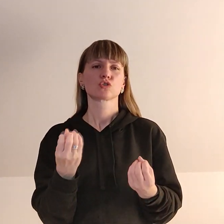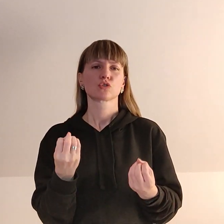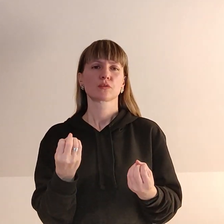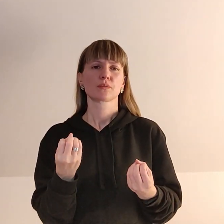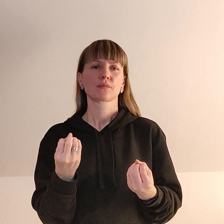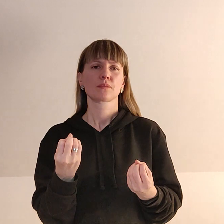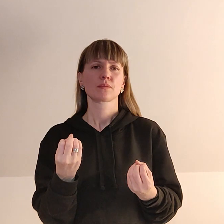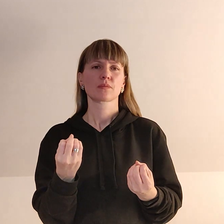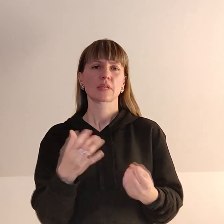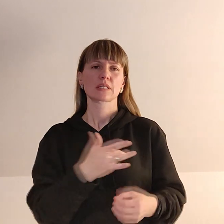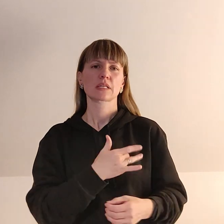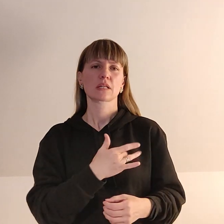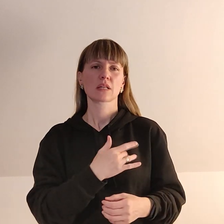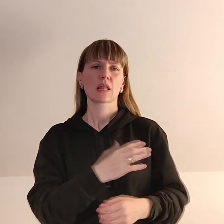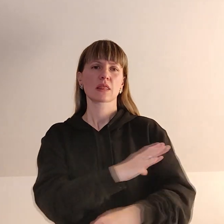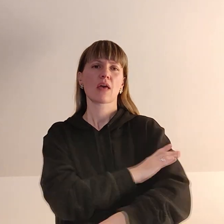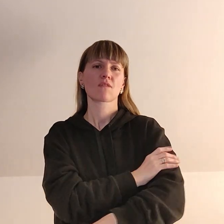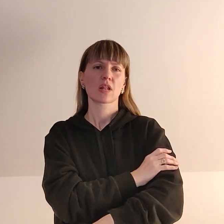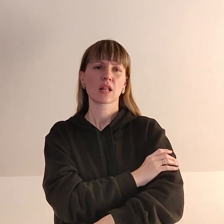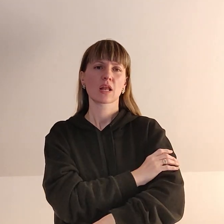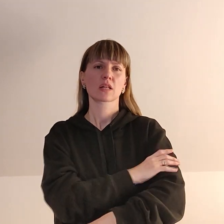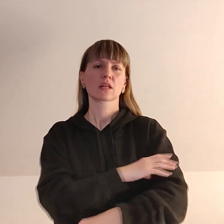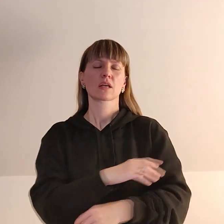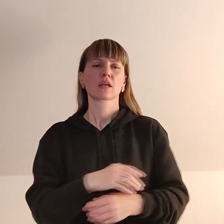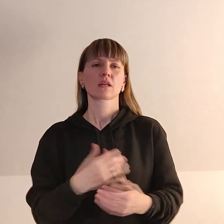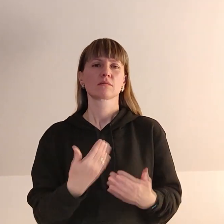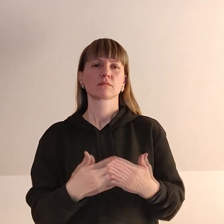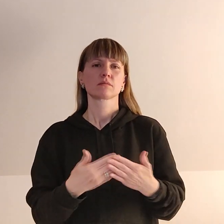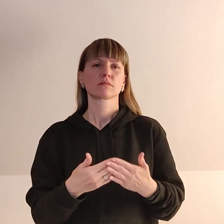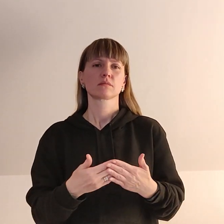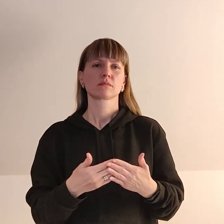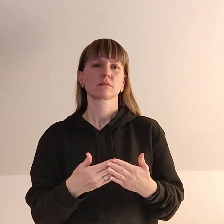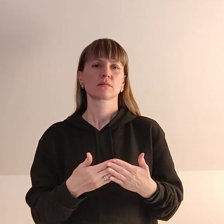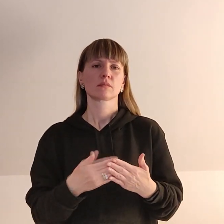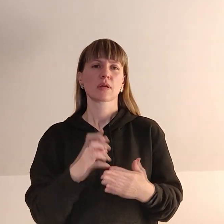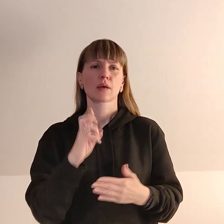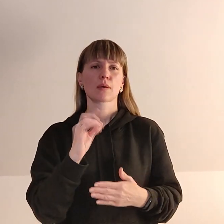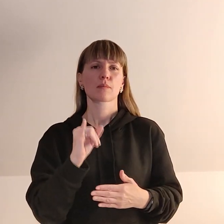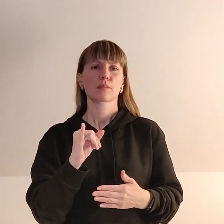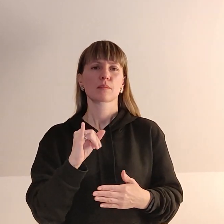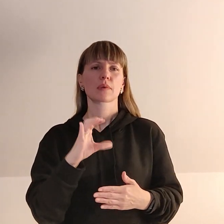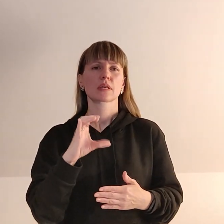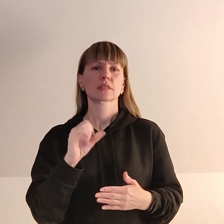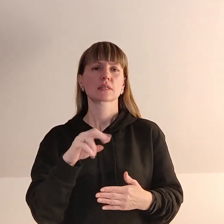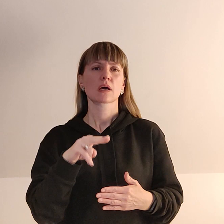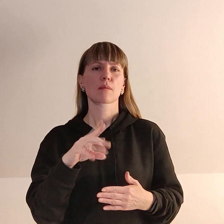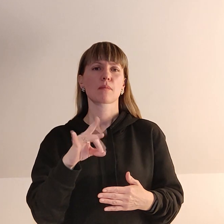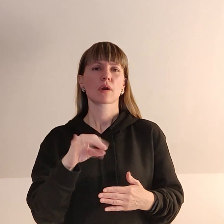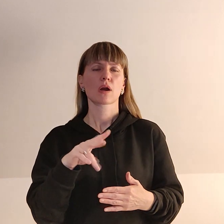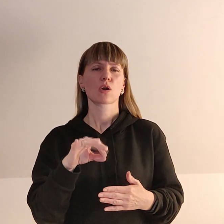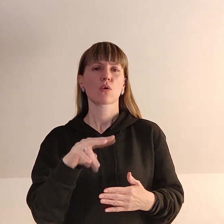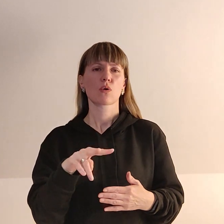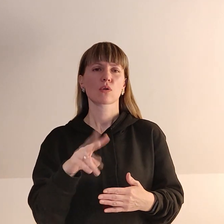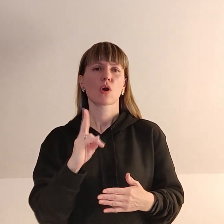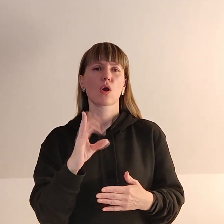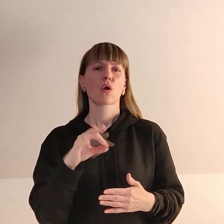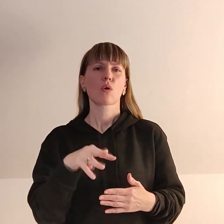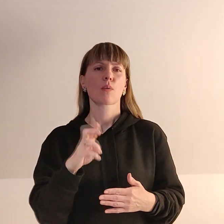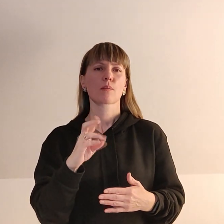ну, сердечні, давлення, там бісопролол, это тахікардія, комбіприл, бутилірована